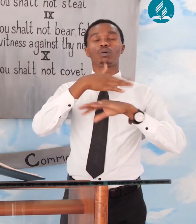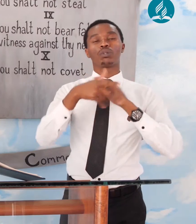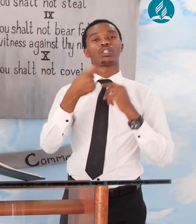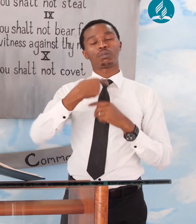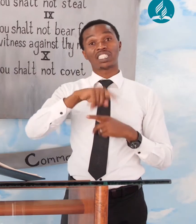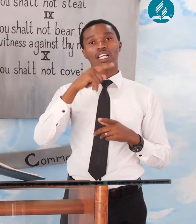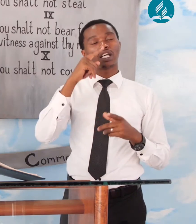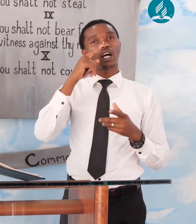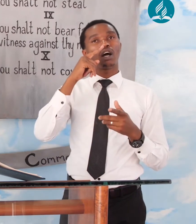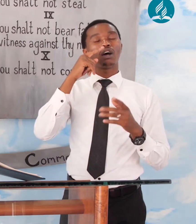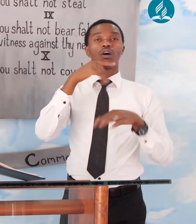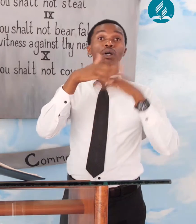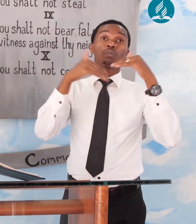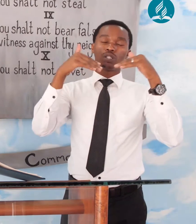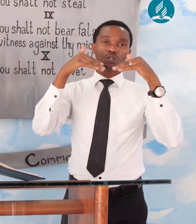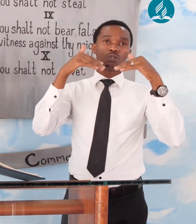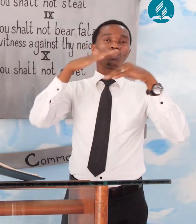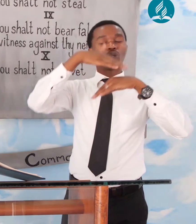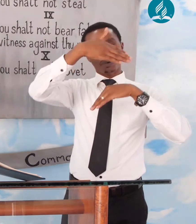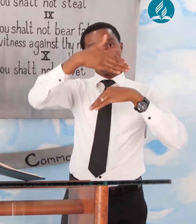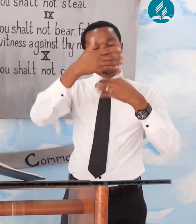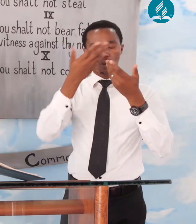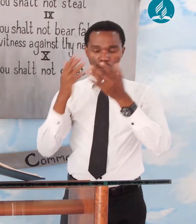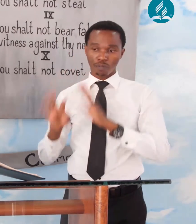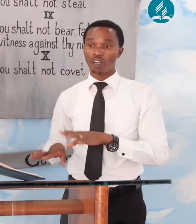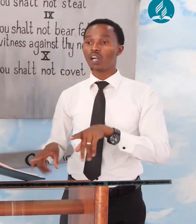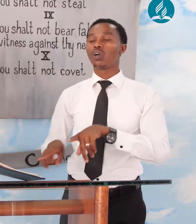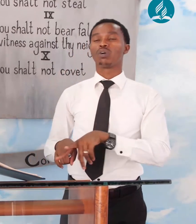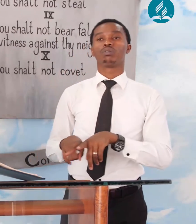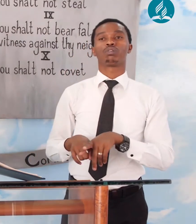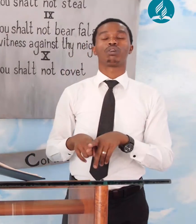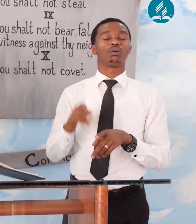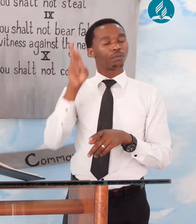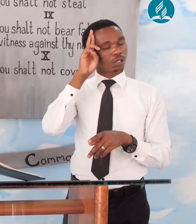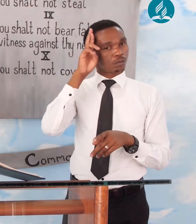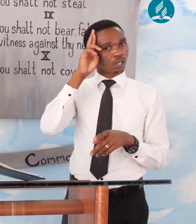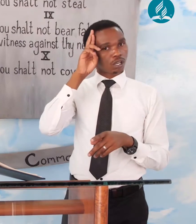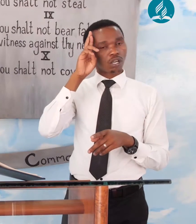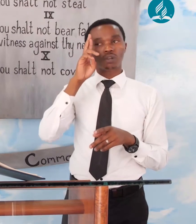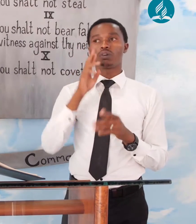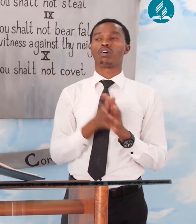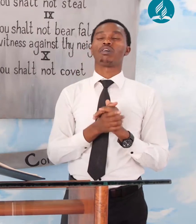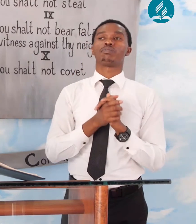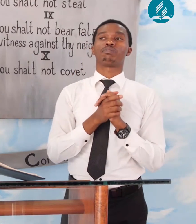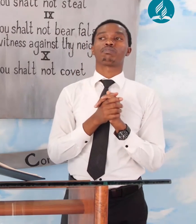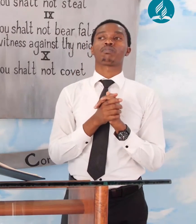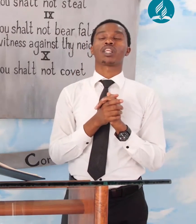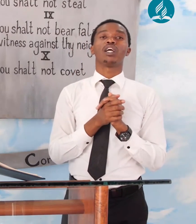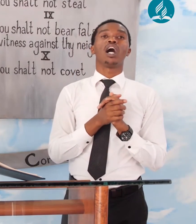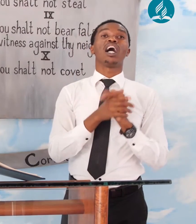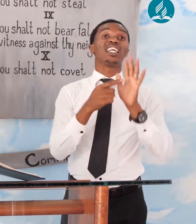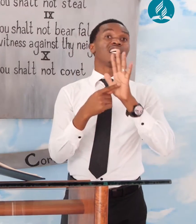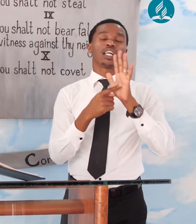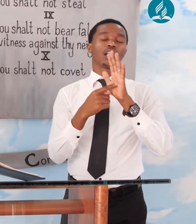rupfu nkuko Enoki Eliya ngira ngo ibi munabyibuka yuko ikigaragara ko Yesu Mose ari mu